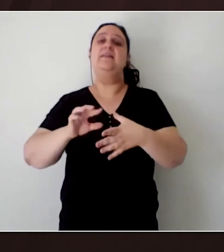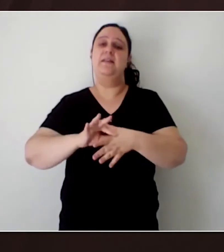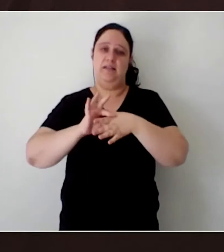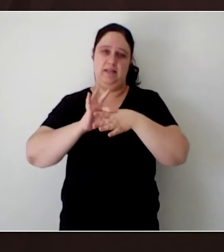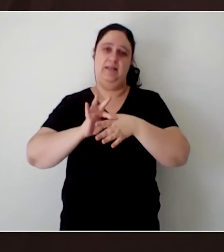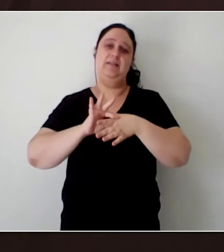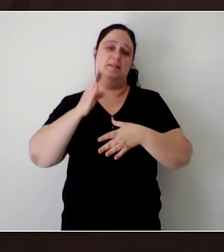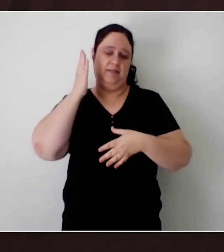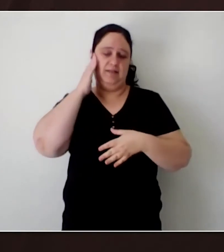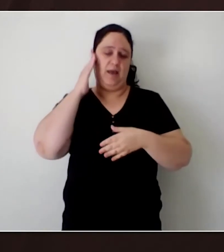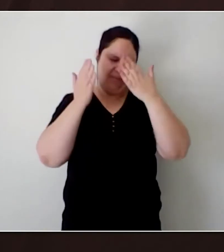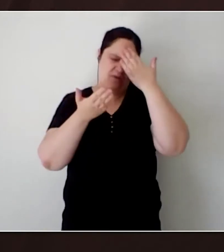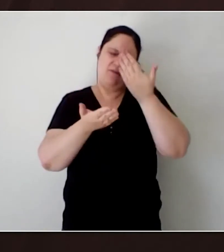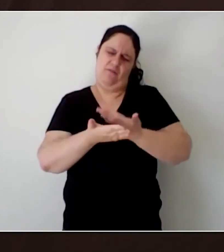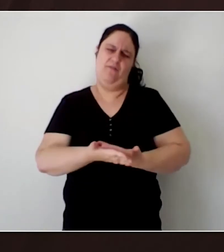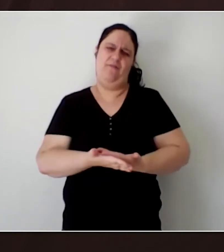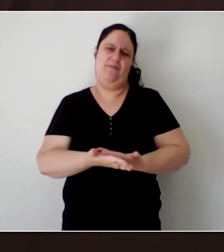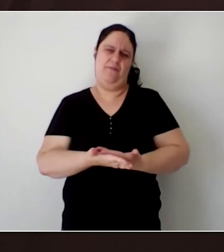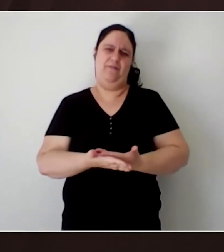confiar neles, não é isso?